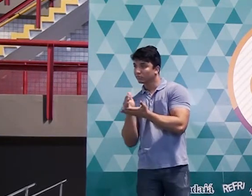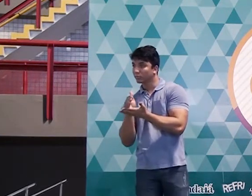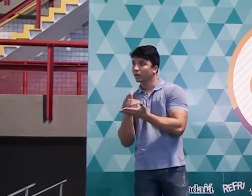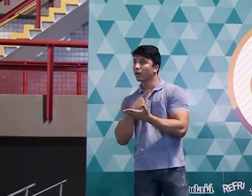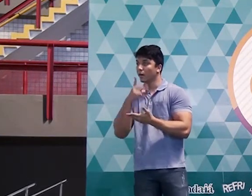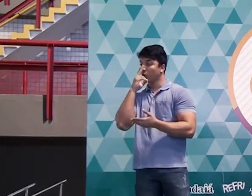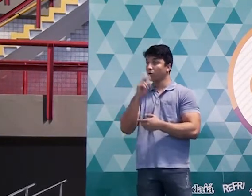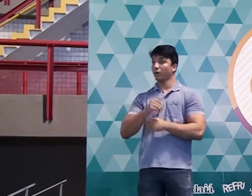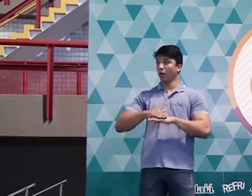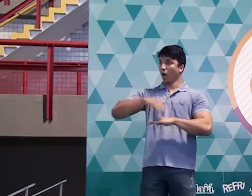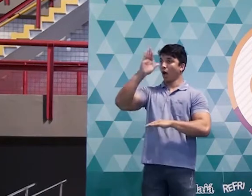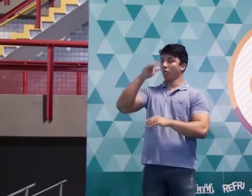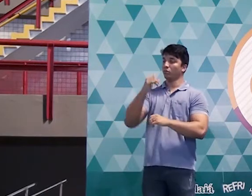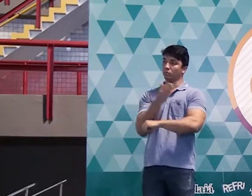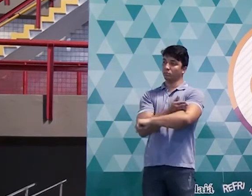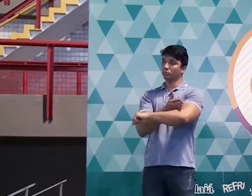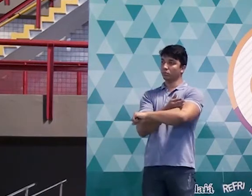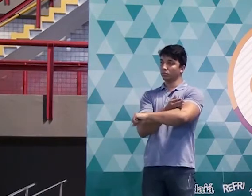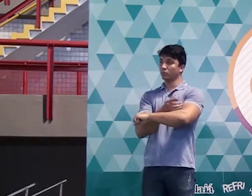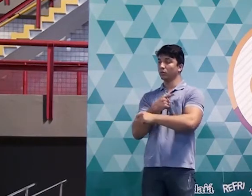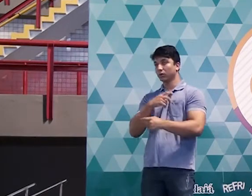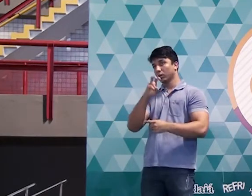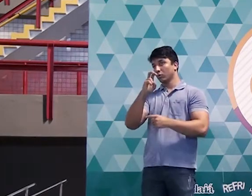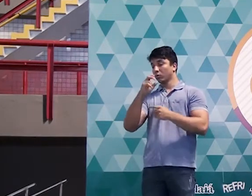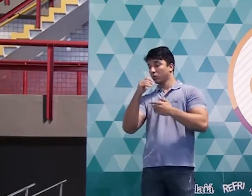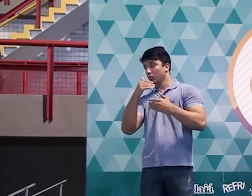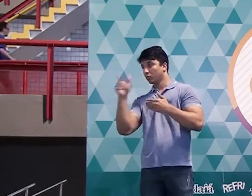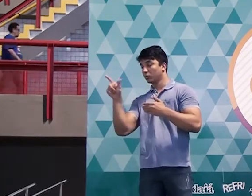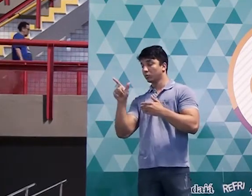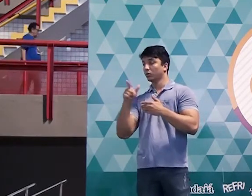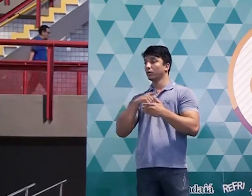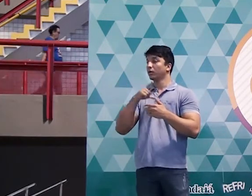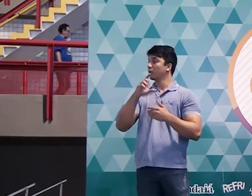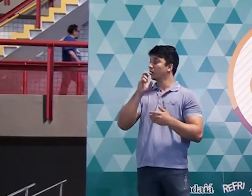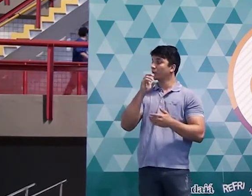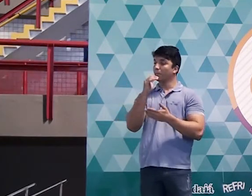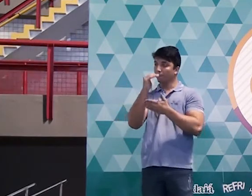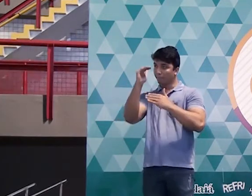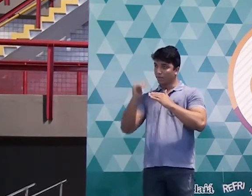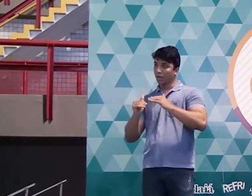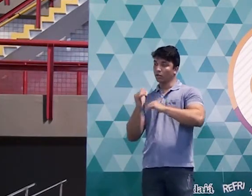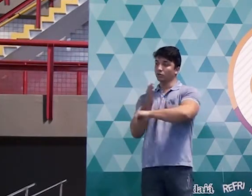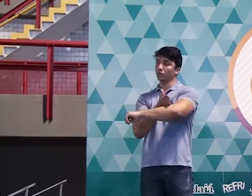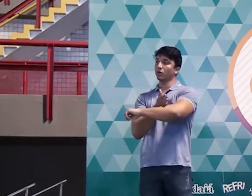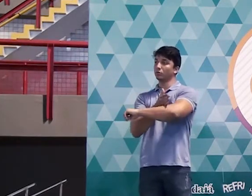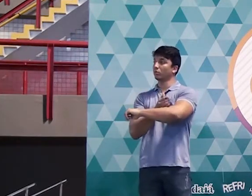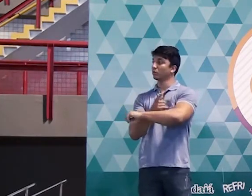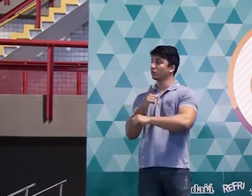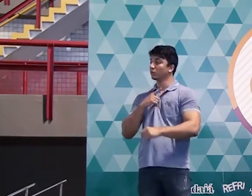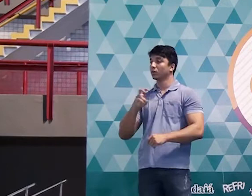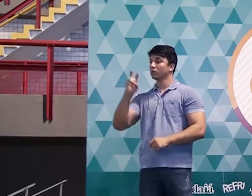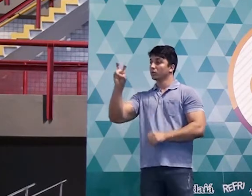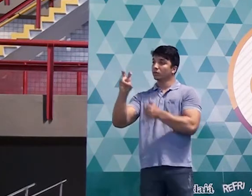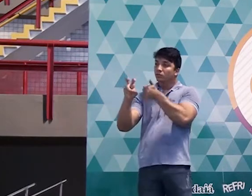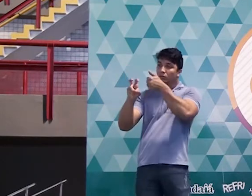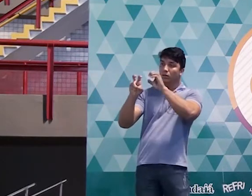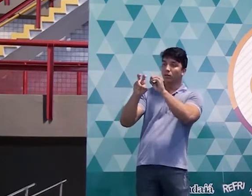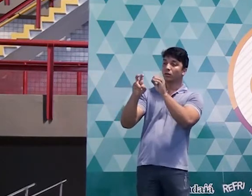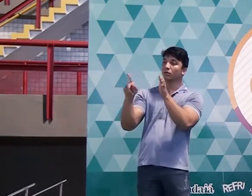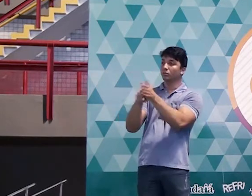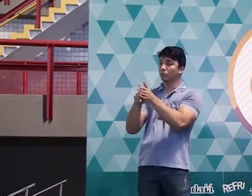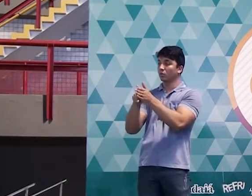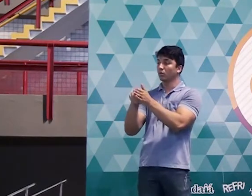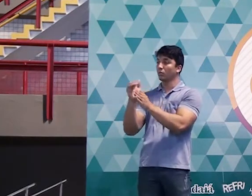Idade Média e os 5 últimos de Baixa Idade Média. Dos 5 ao 10,